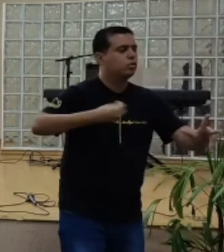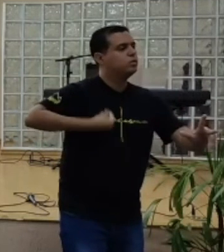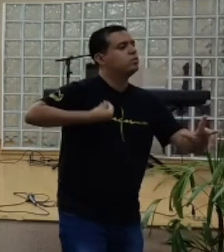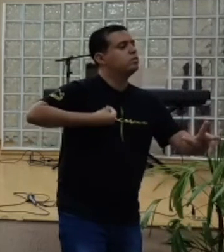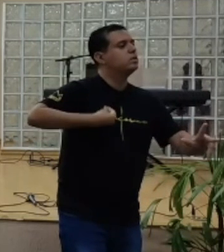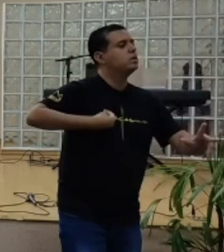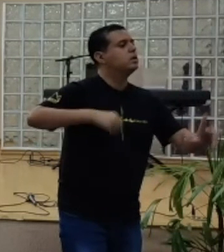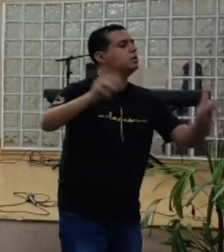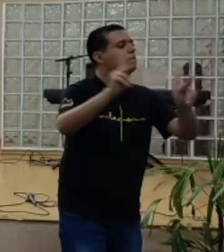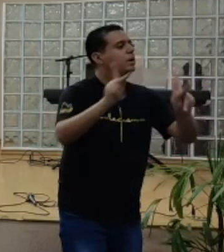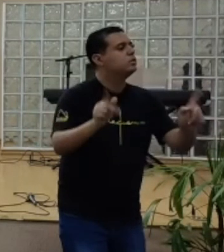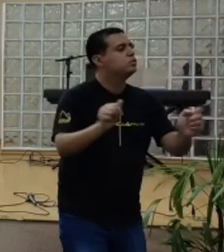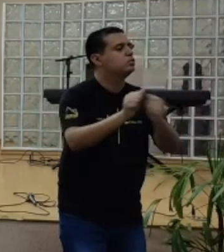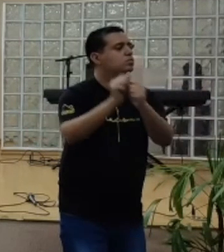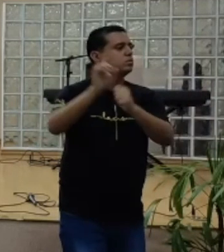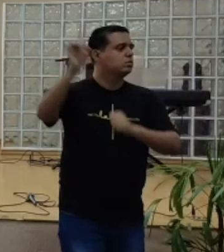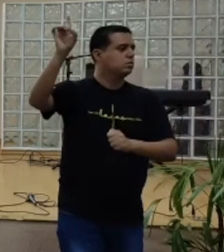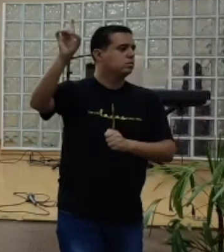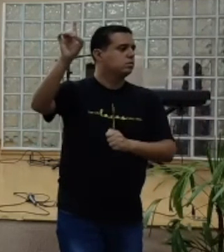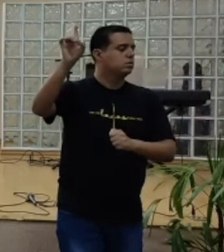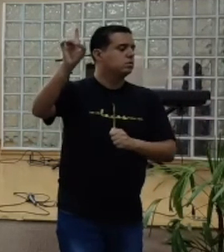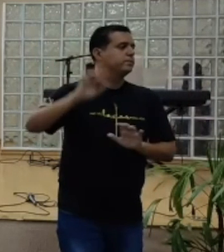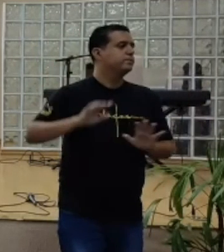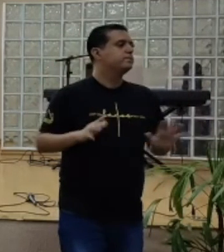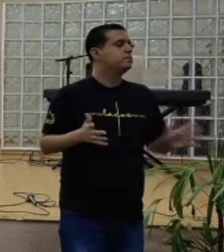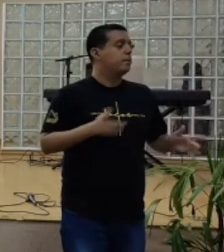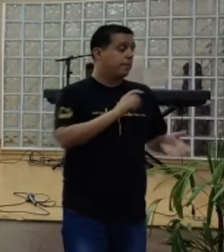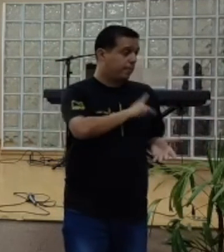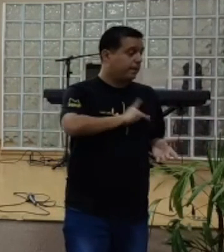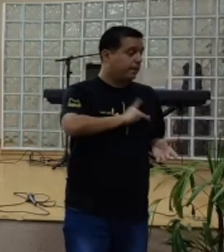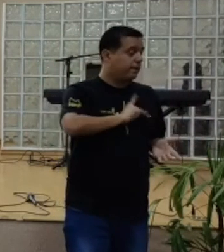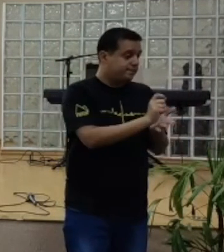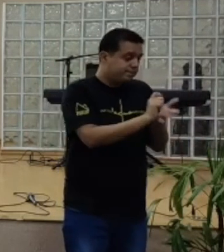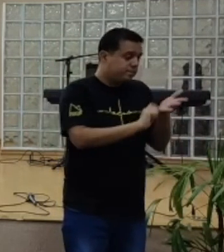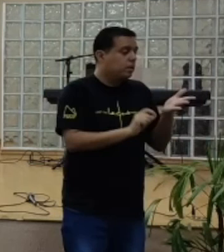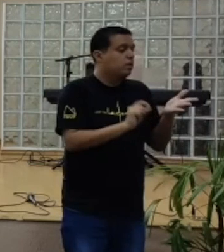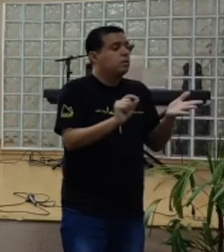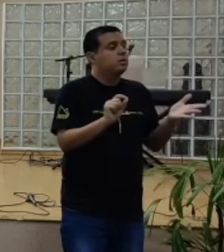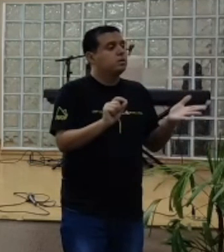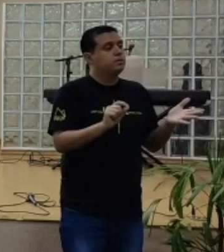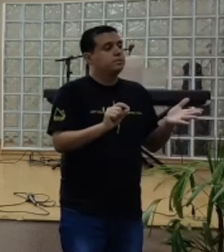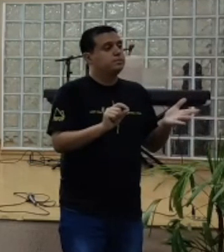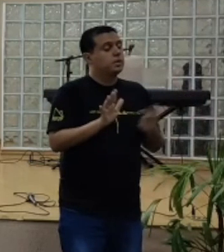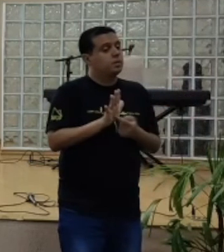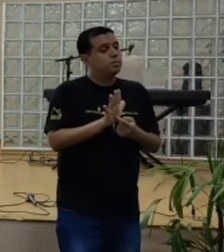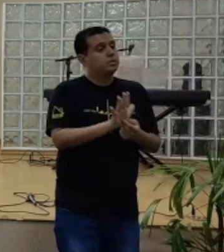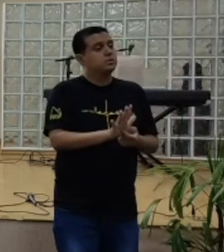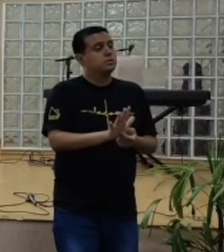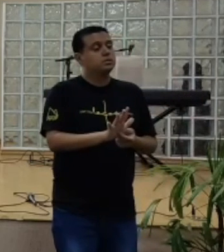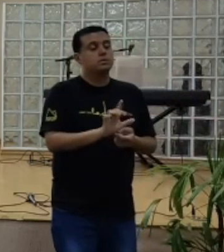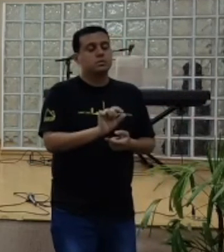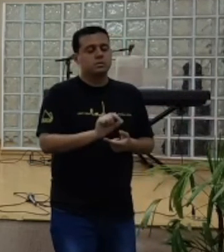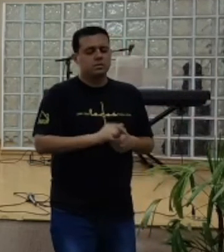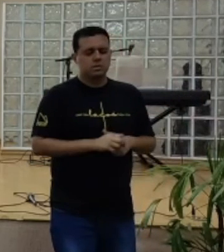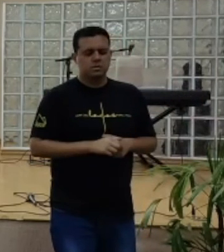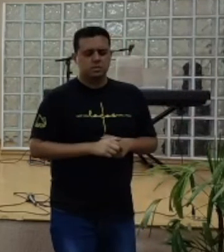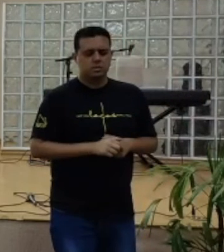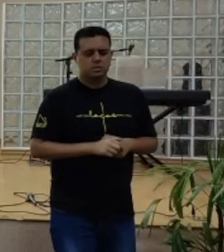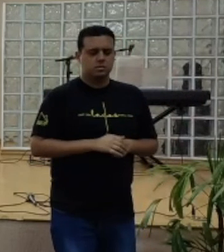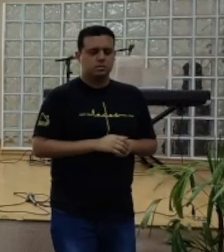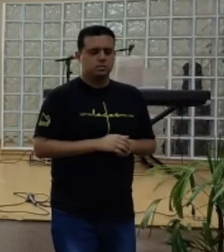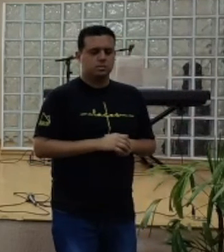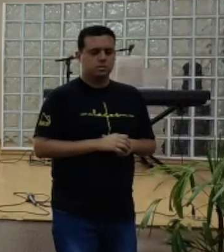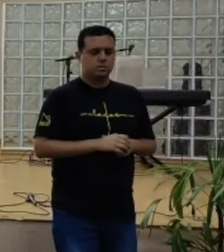pregado. O que Paulo fez, então, é mostrar que tem uma concretização literal, mas tem